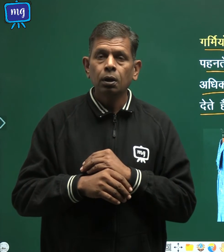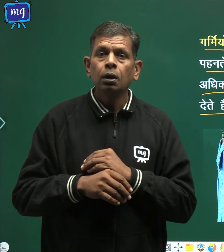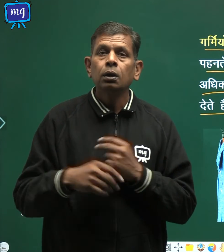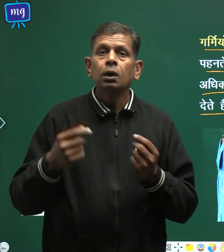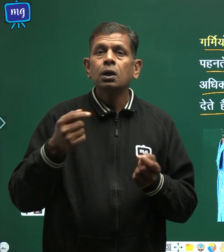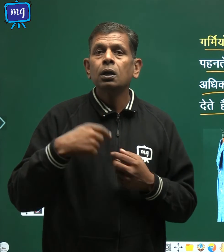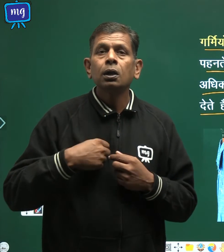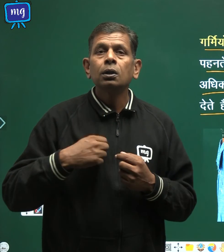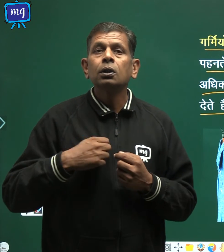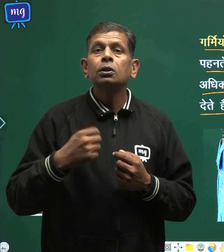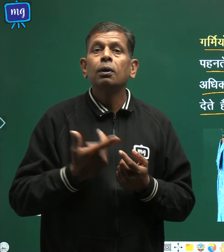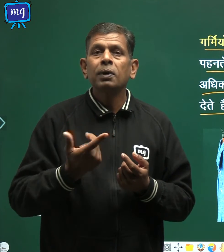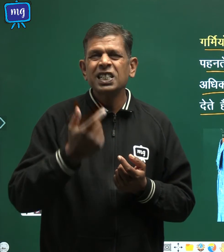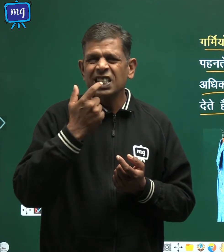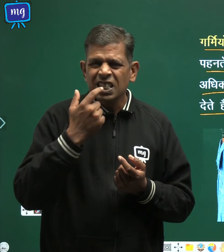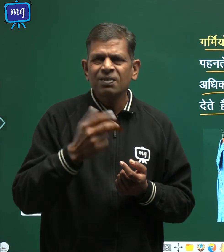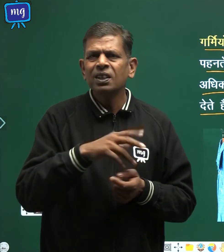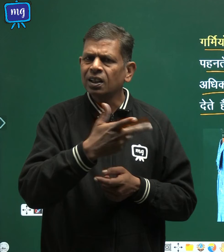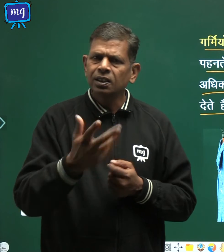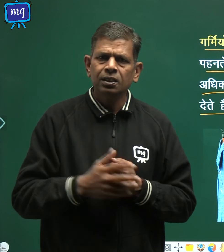हल्के रंग के कपड़े पहनते हैं